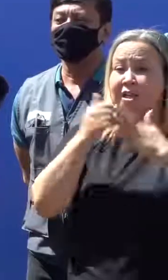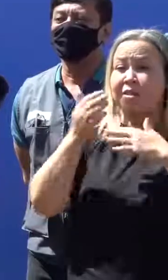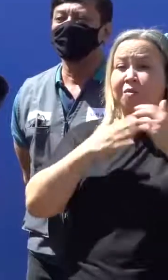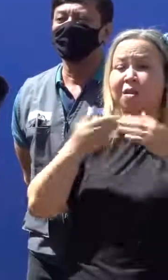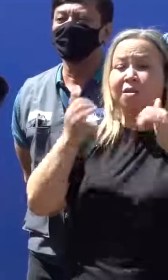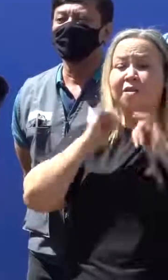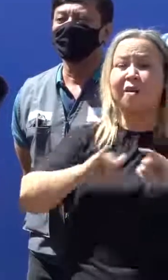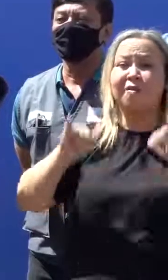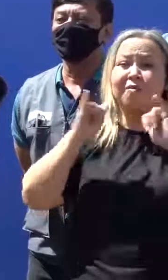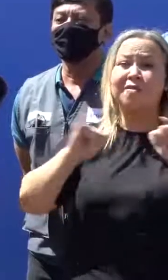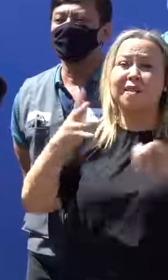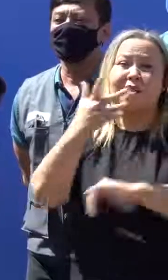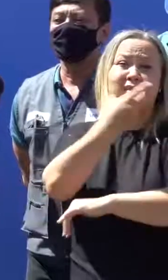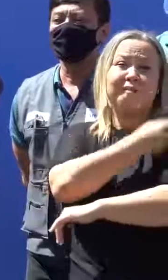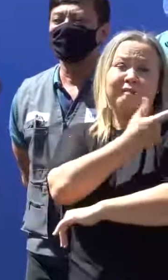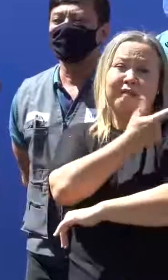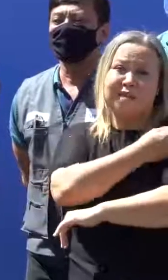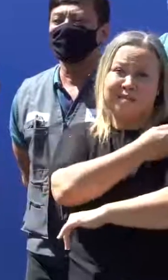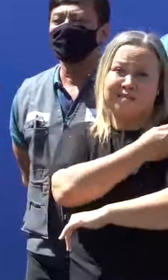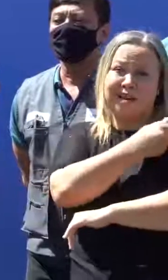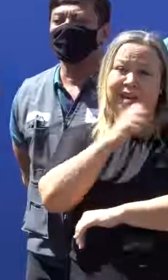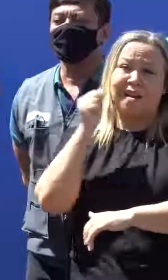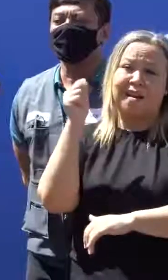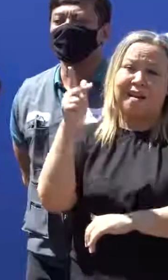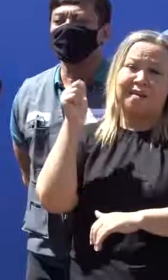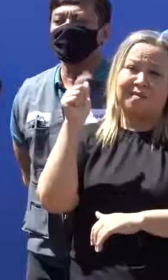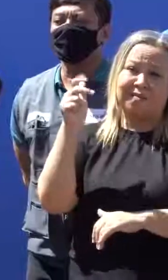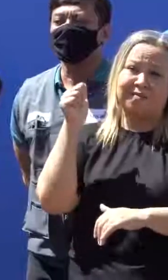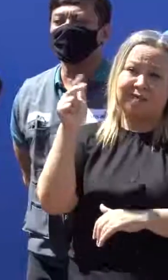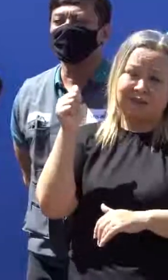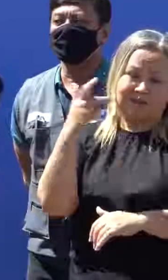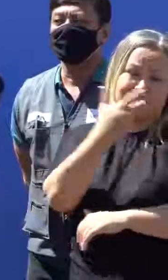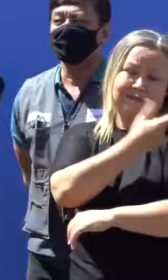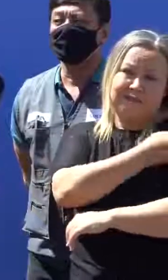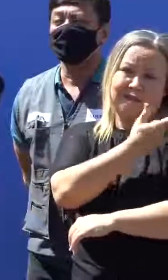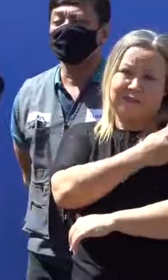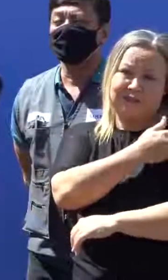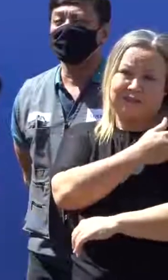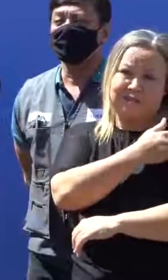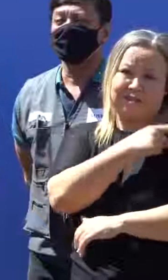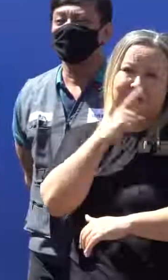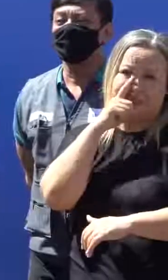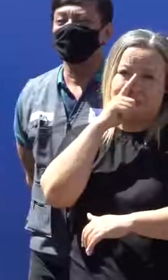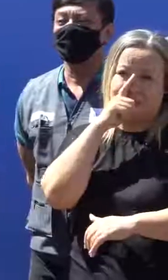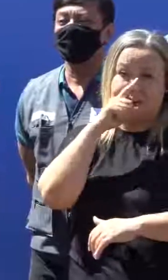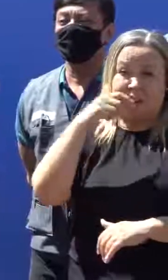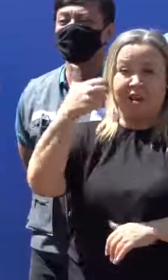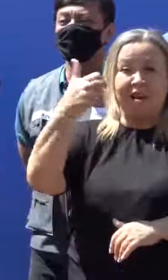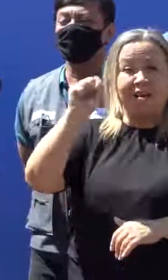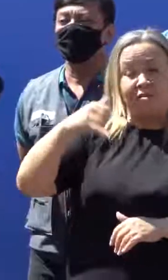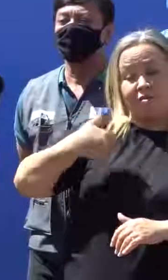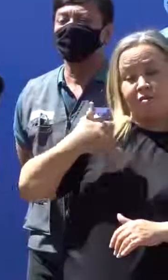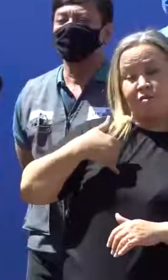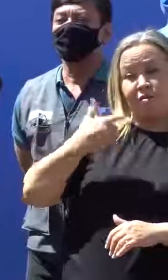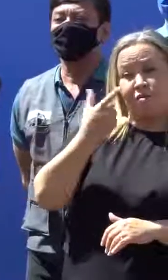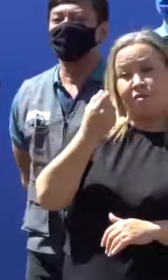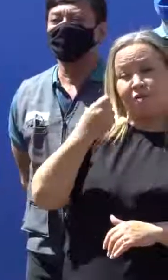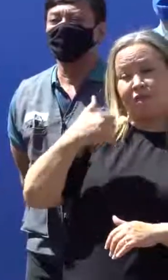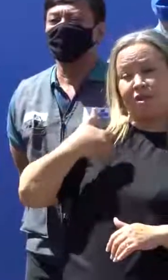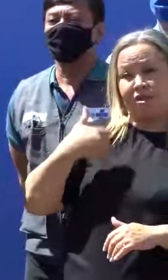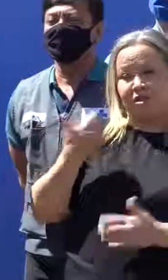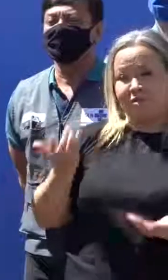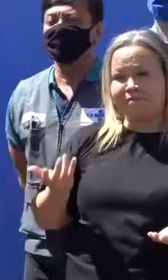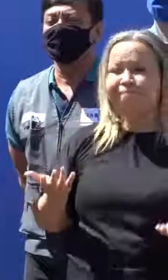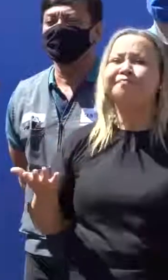estão anunciando vacinar uma tal virada da vacina, que eu não sei o que é que significa isso, vacinar entre 18 e 20 anos. Como estão